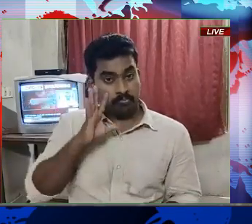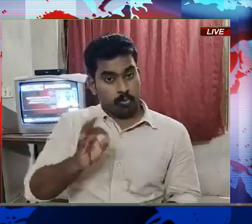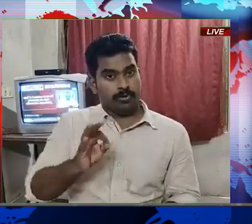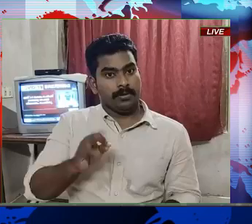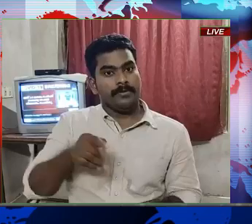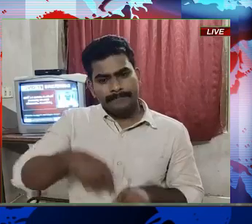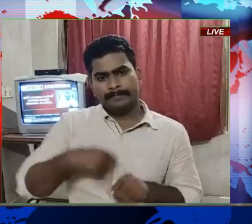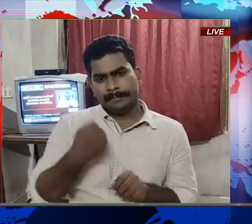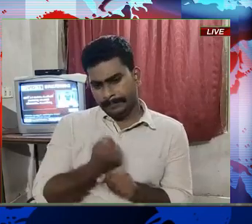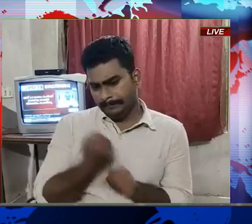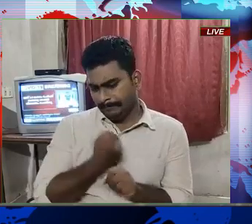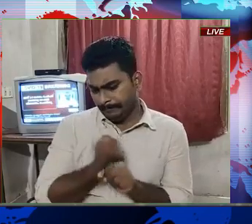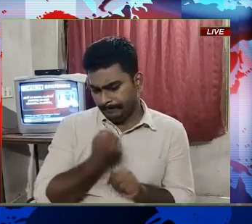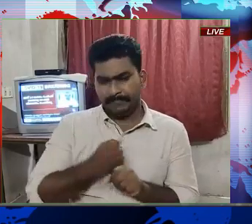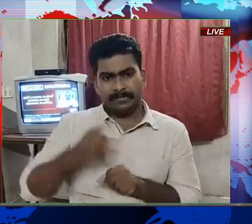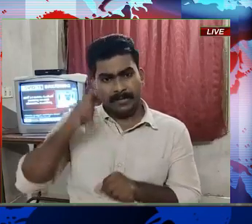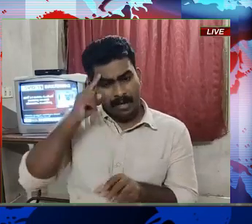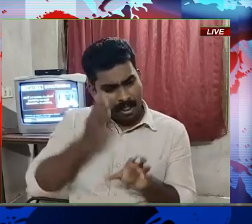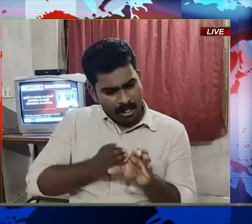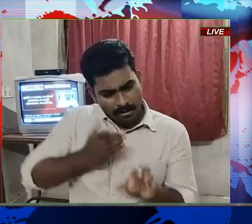അതോടൊപ്പം